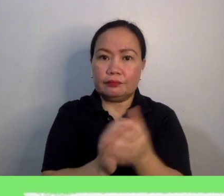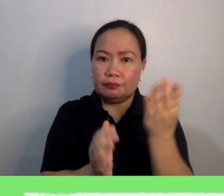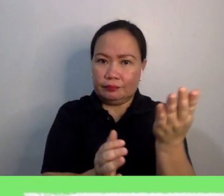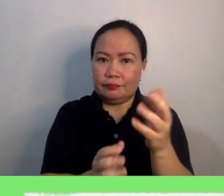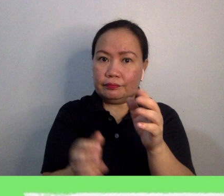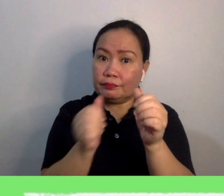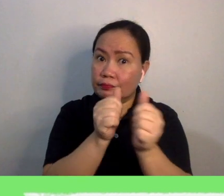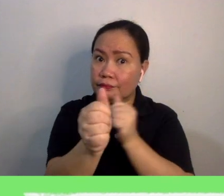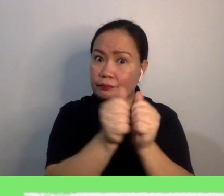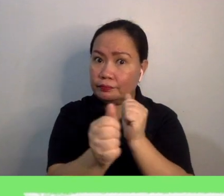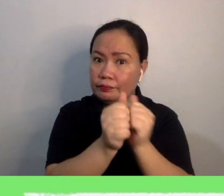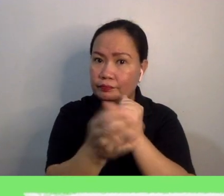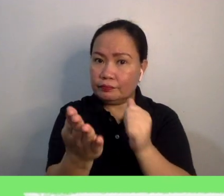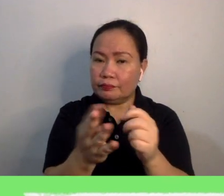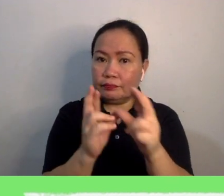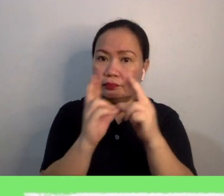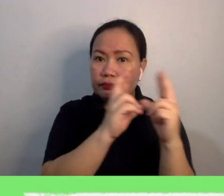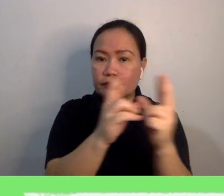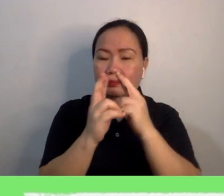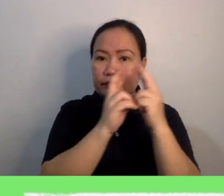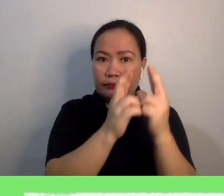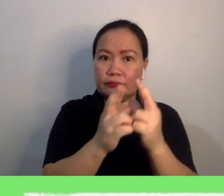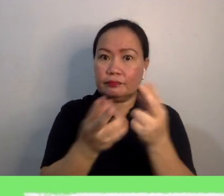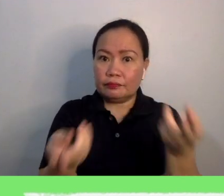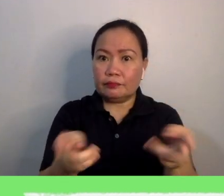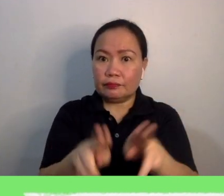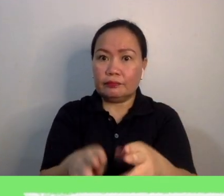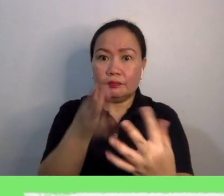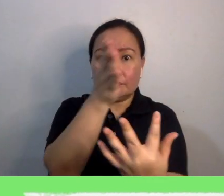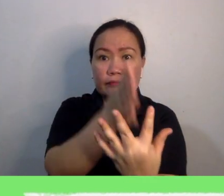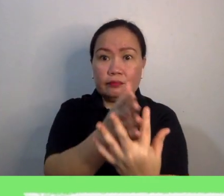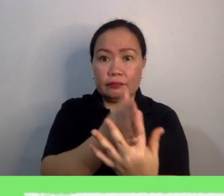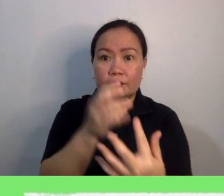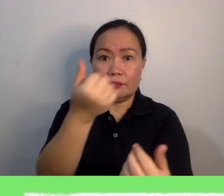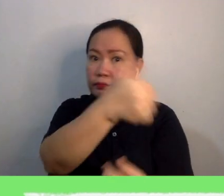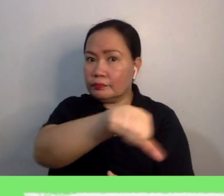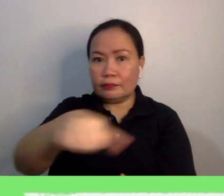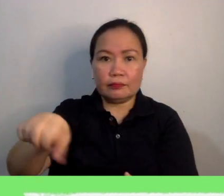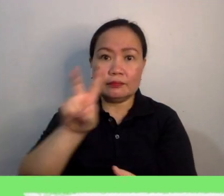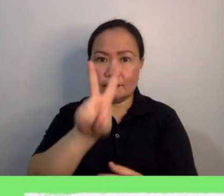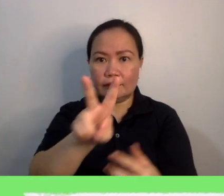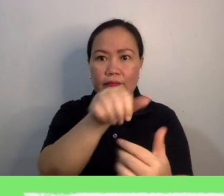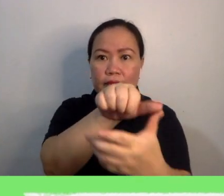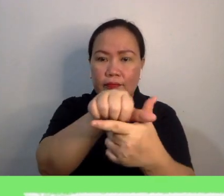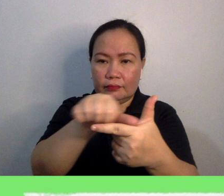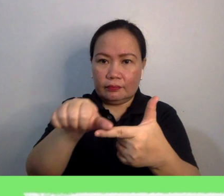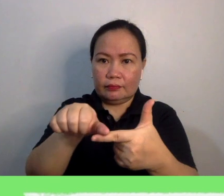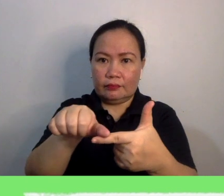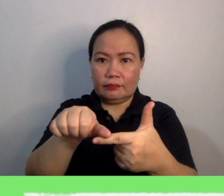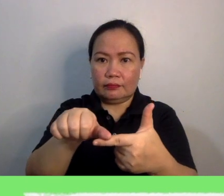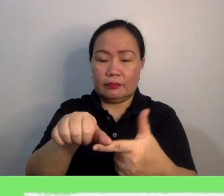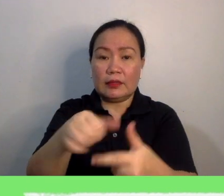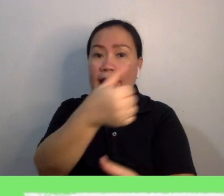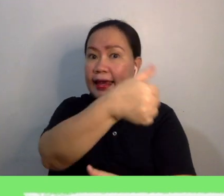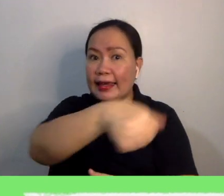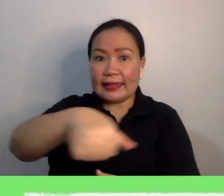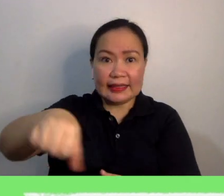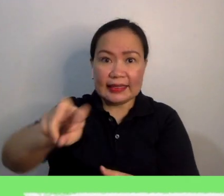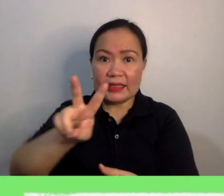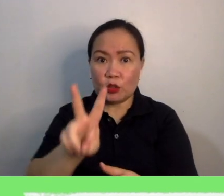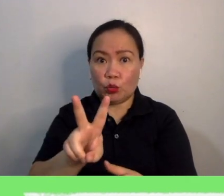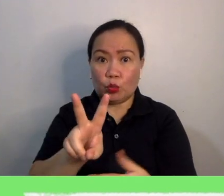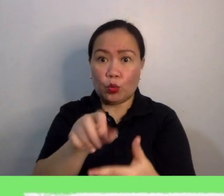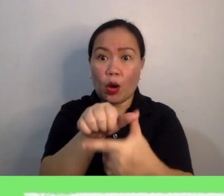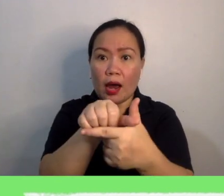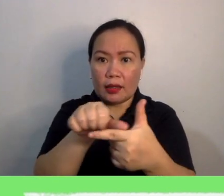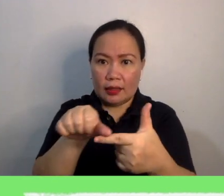the relationship that exists between any two angles. So, eto po, binigyan natin ng emphasis na